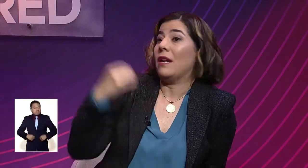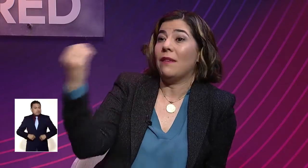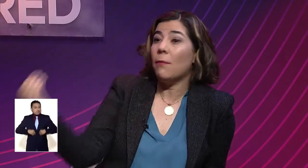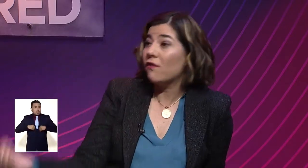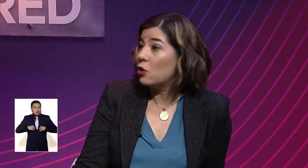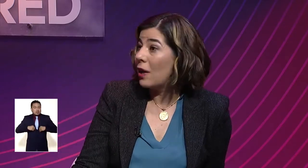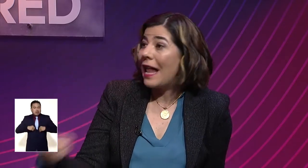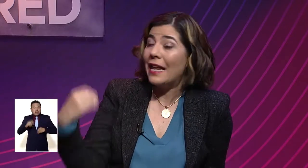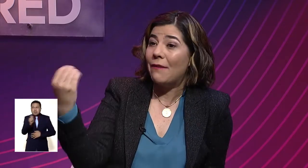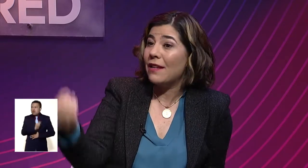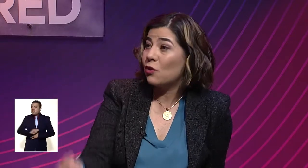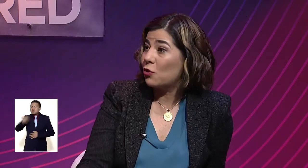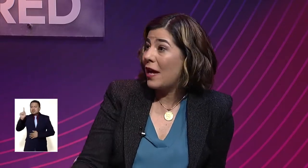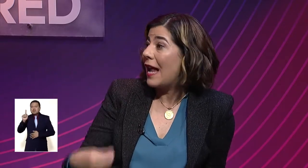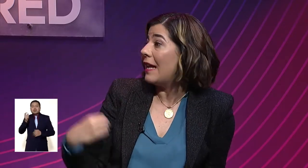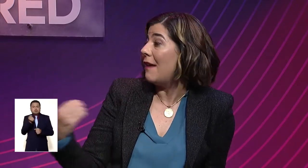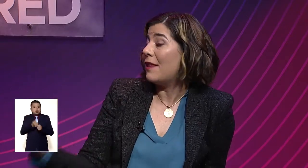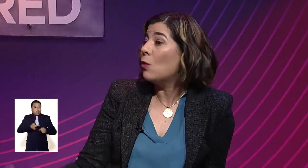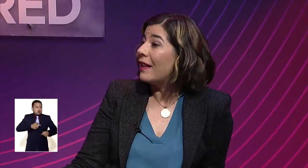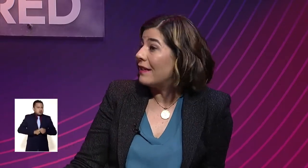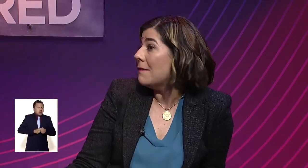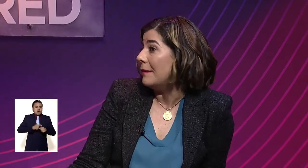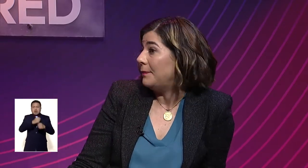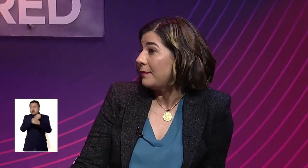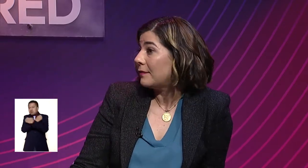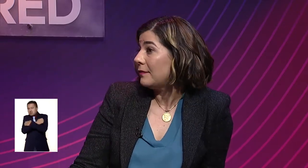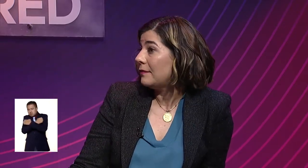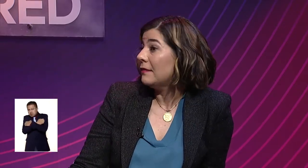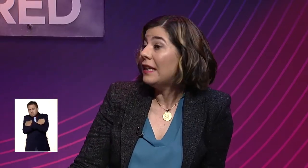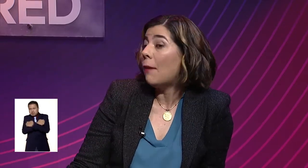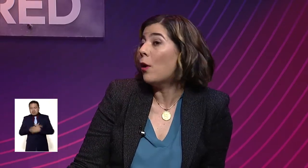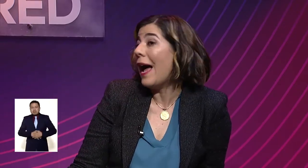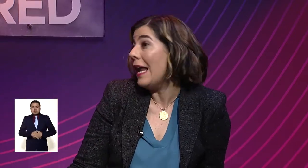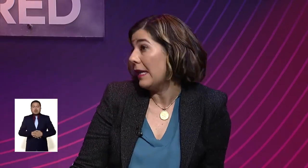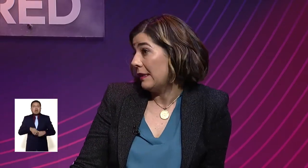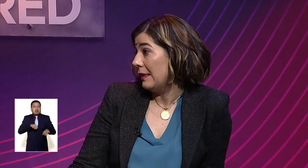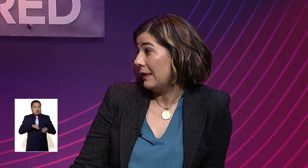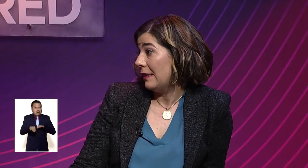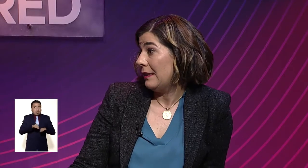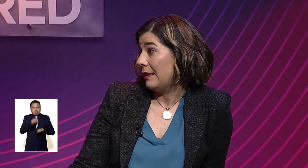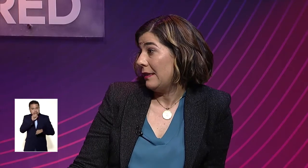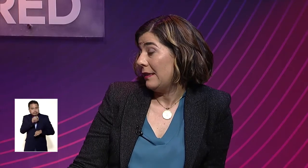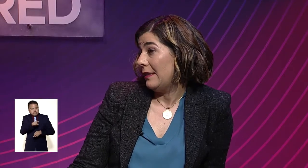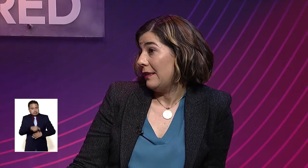vida profesional, de la vida social, de la vida educativa, laboral?